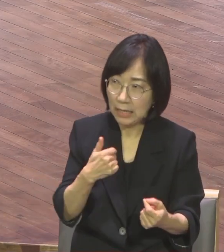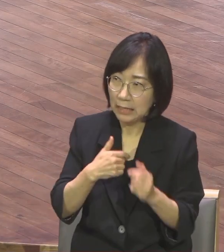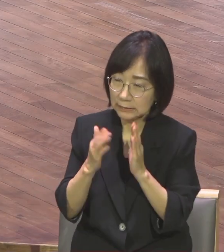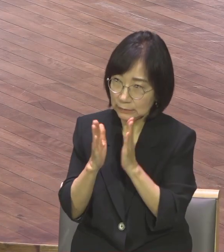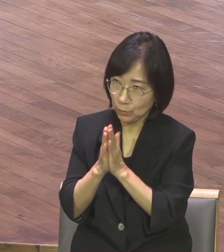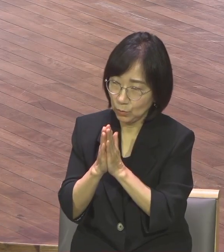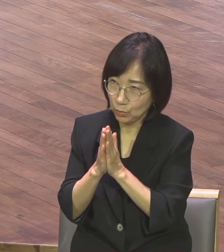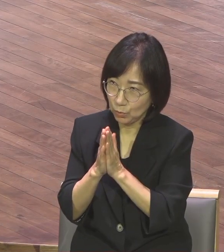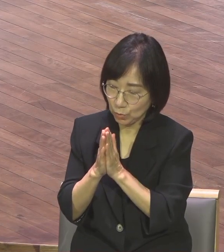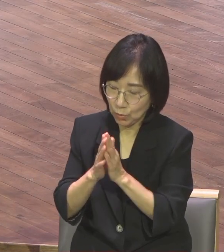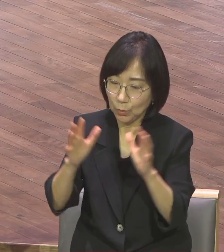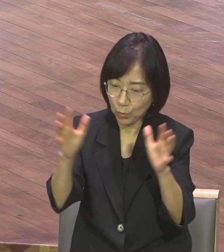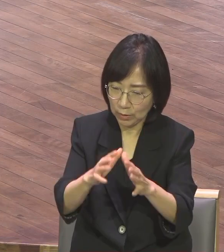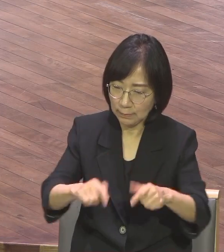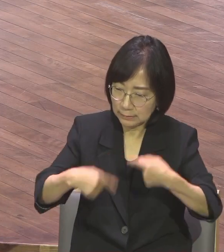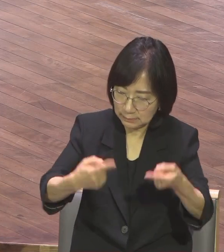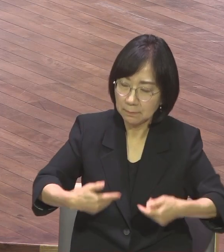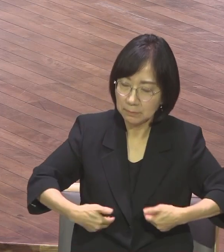거구나.